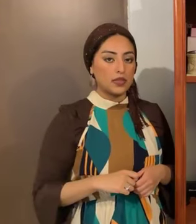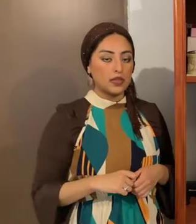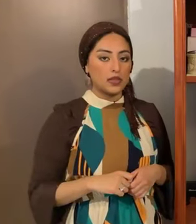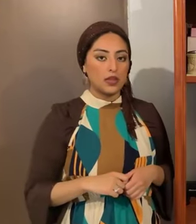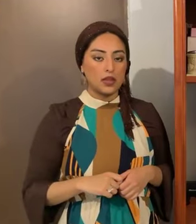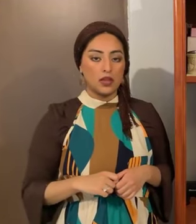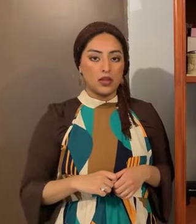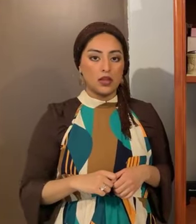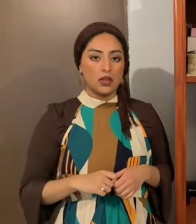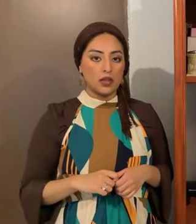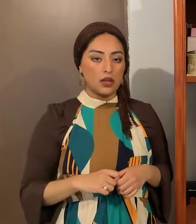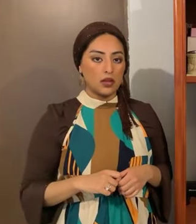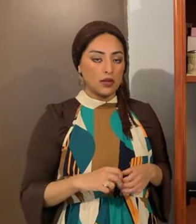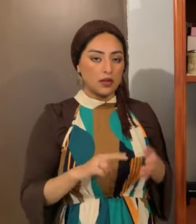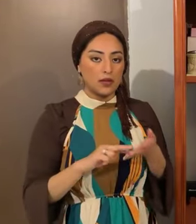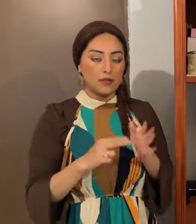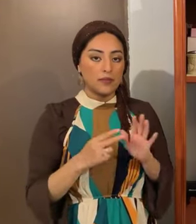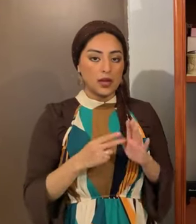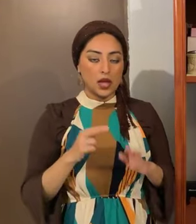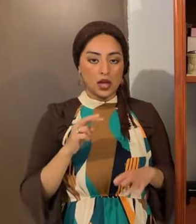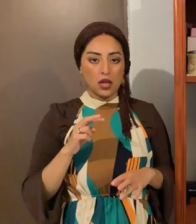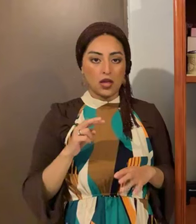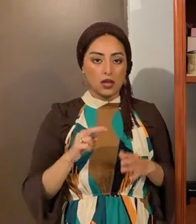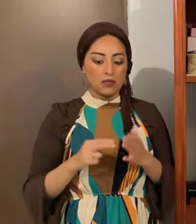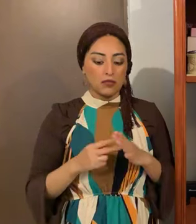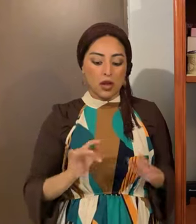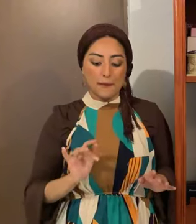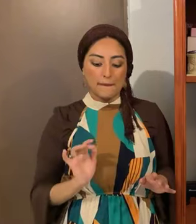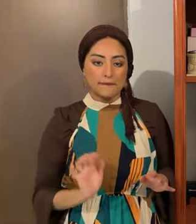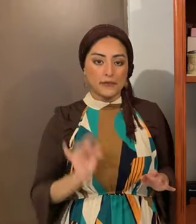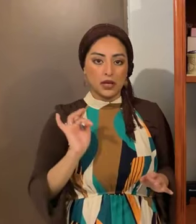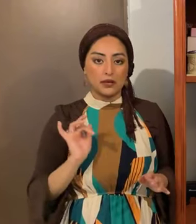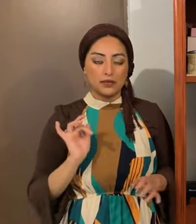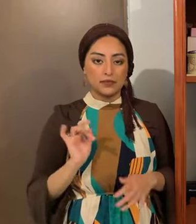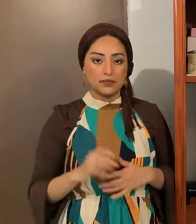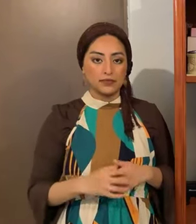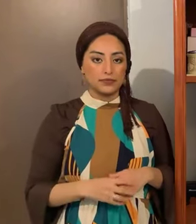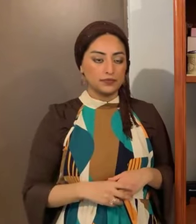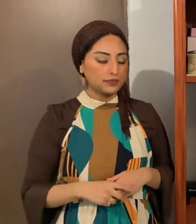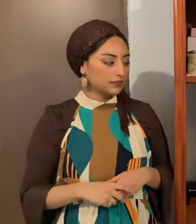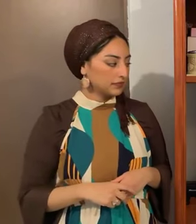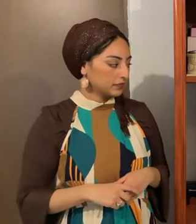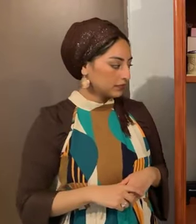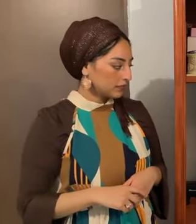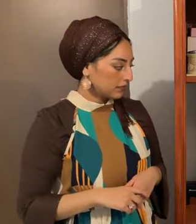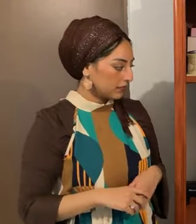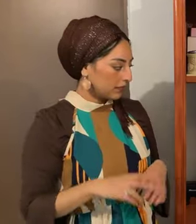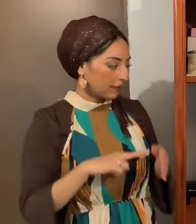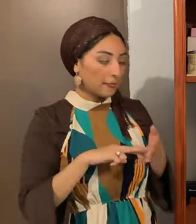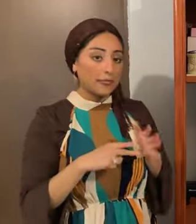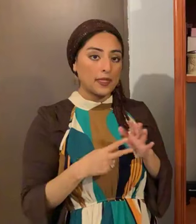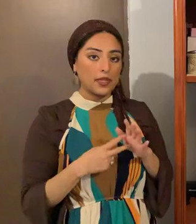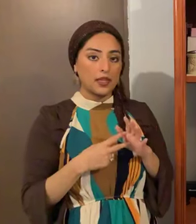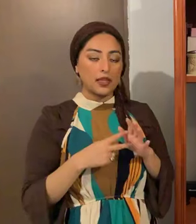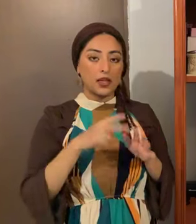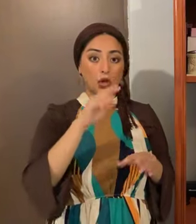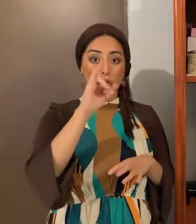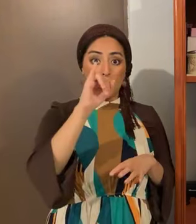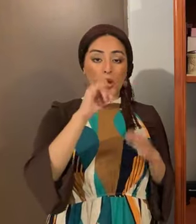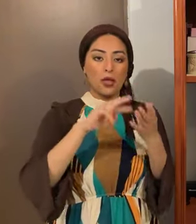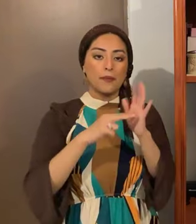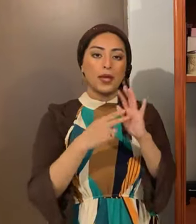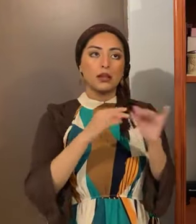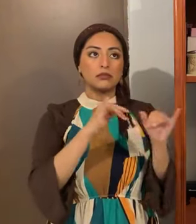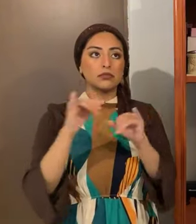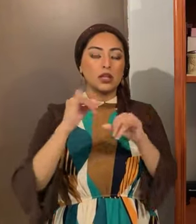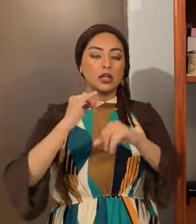se representa con la letra Re, y el significado simbólico es estabilidad,